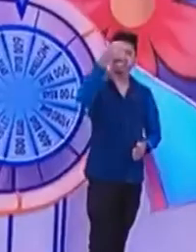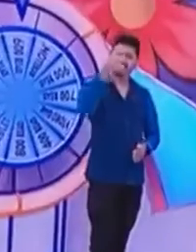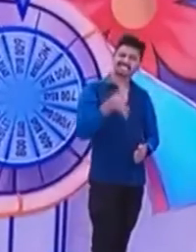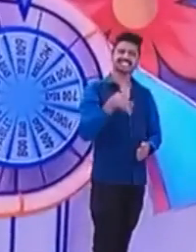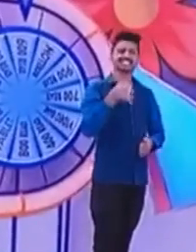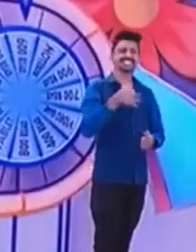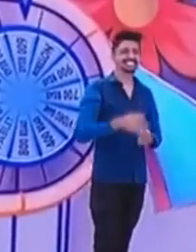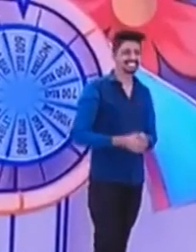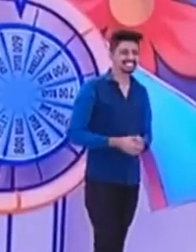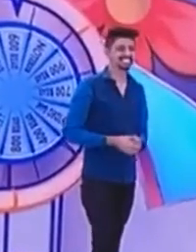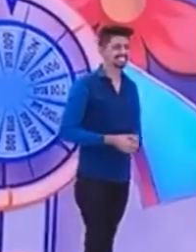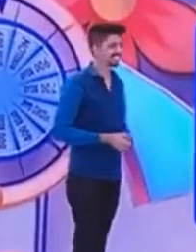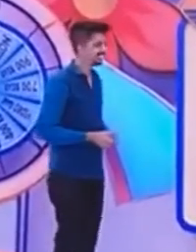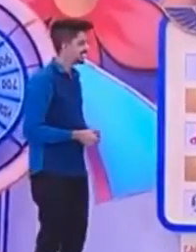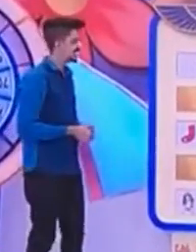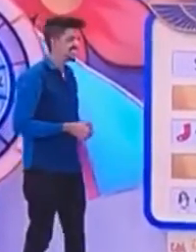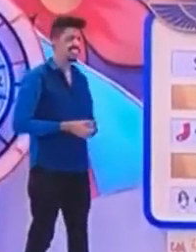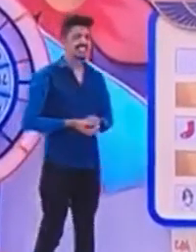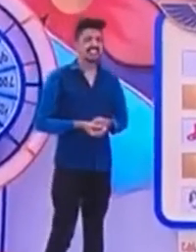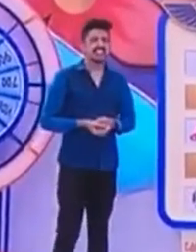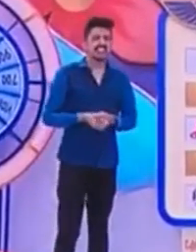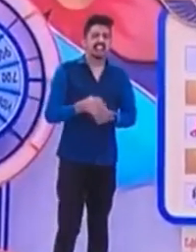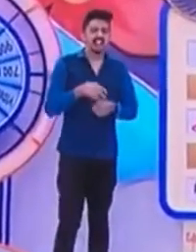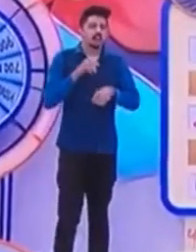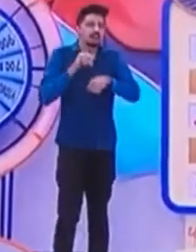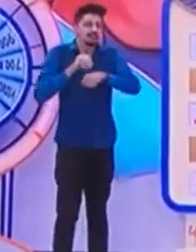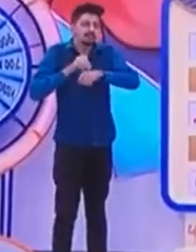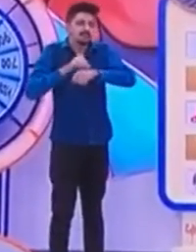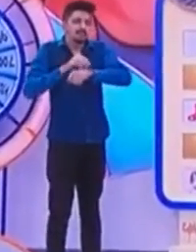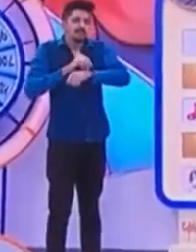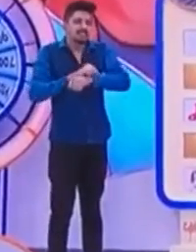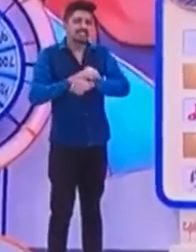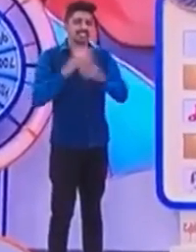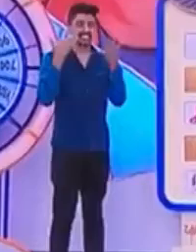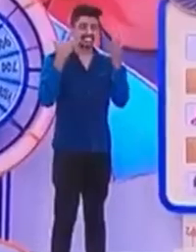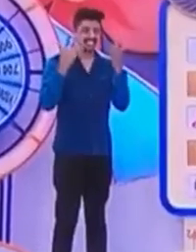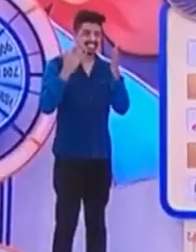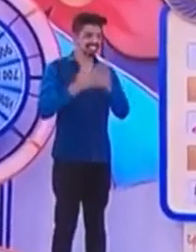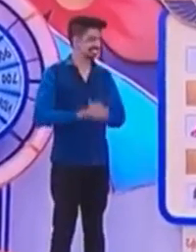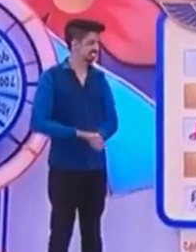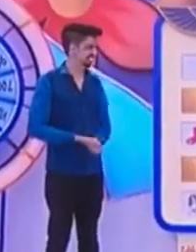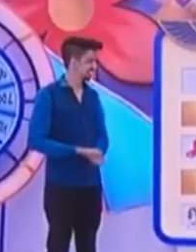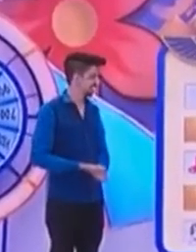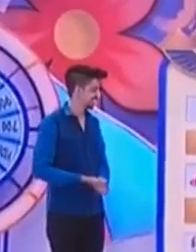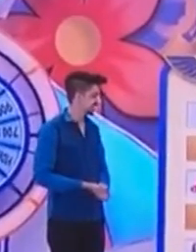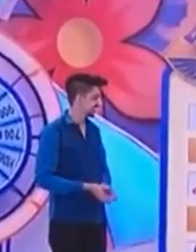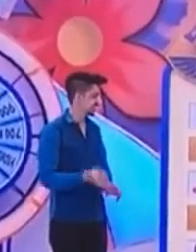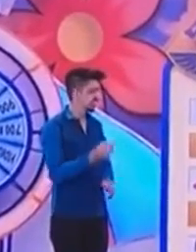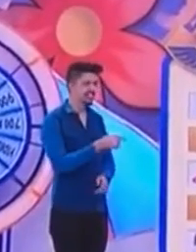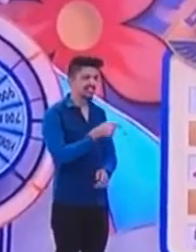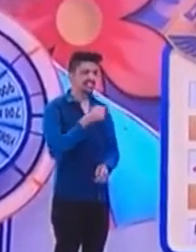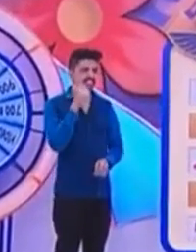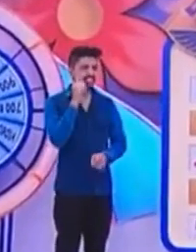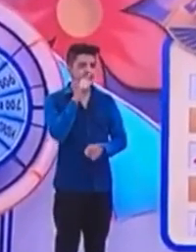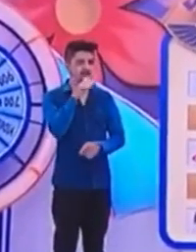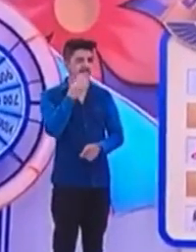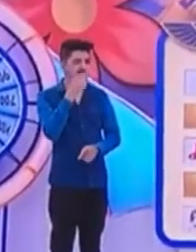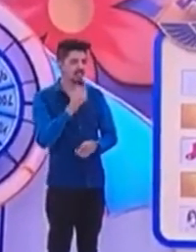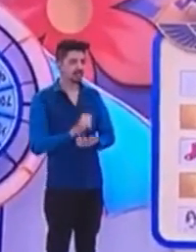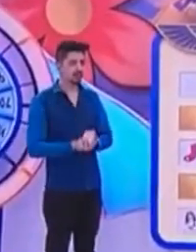acertou. Saúva é um tipo de formiga, né, Giovana? Aqui a Giovana falou